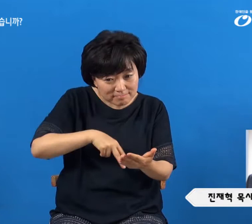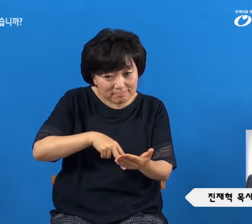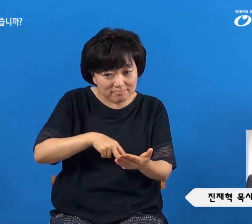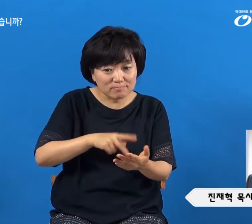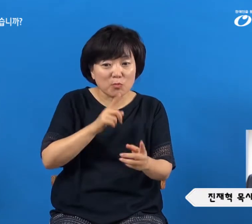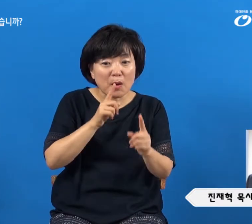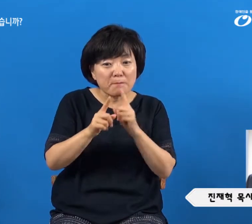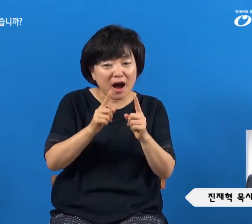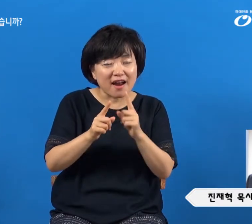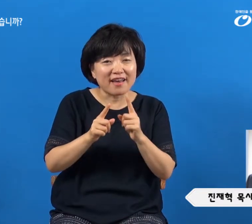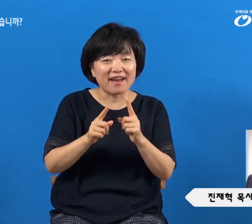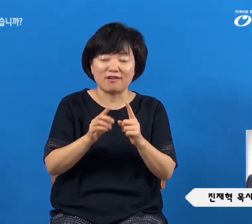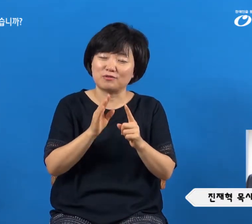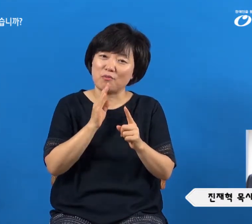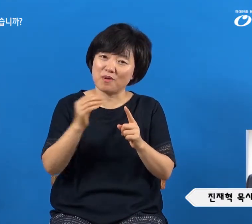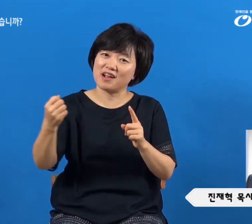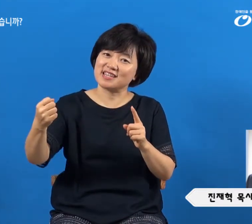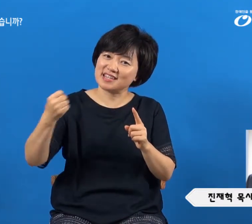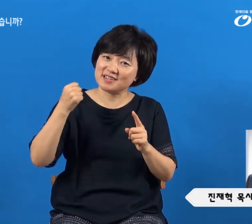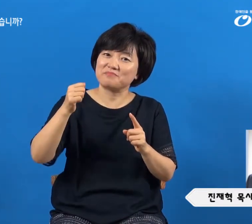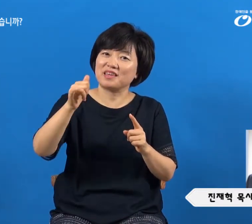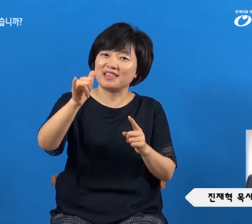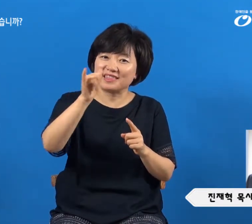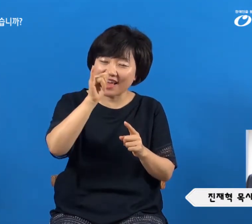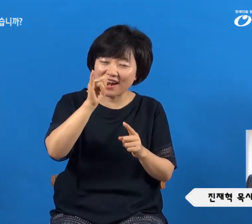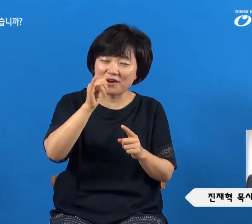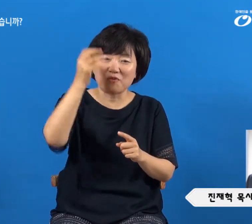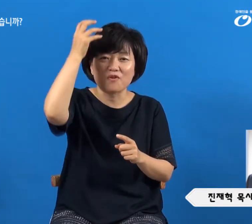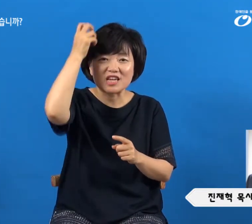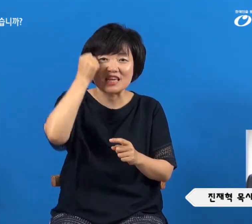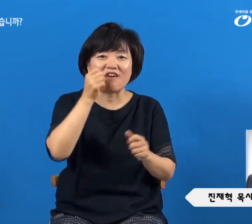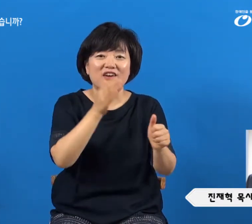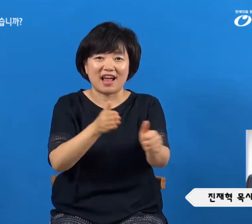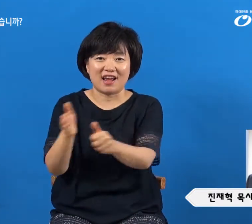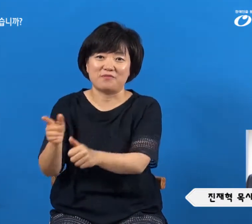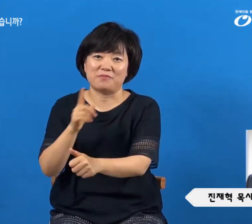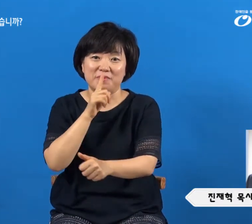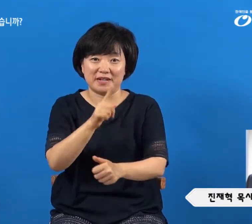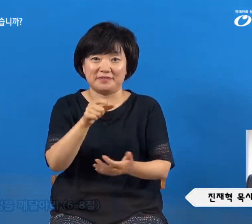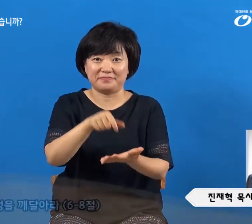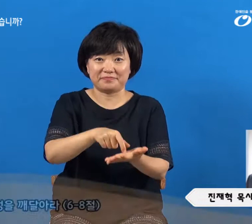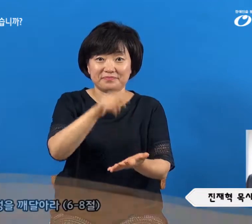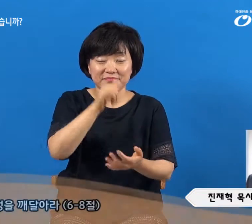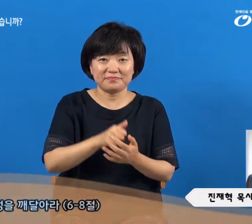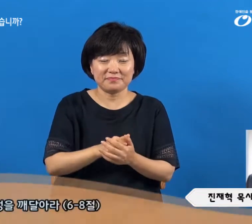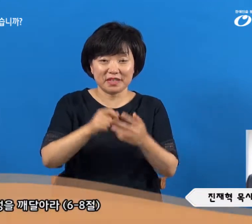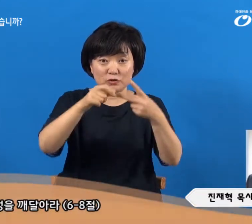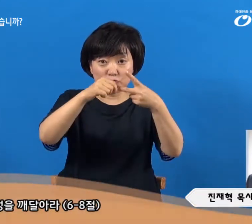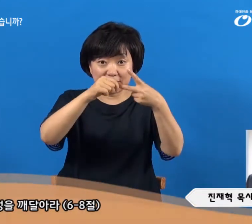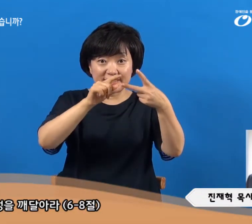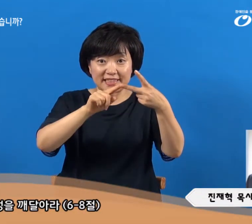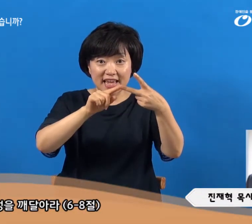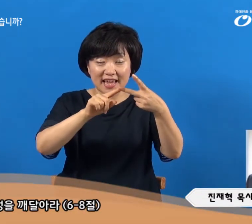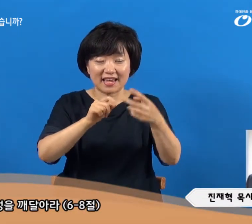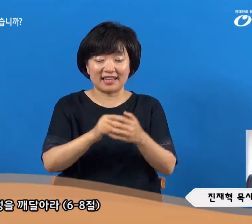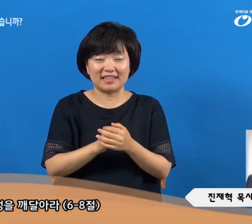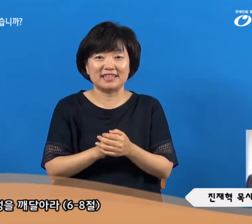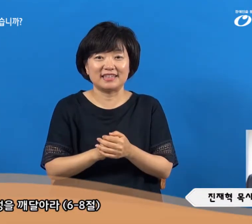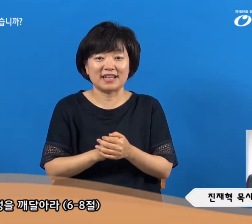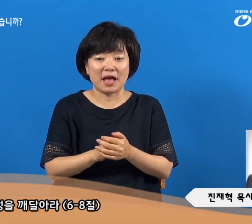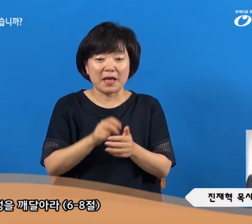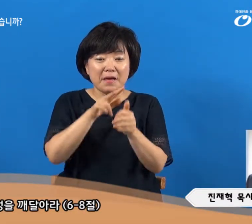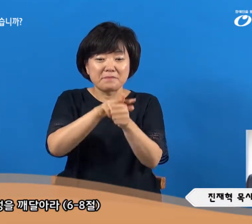영향력에 대하여 기억하라고 말씀하십니다. 두 번째,